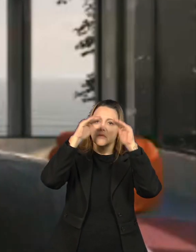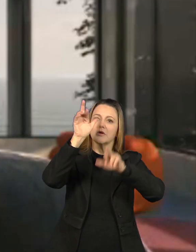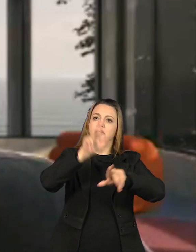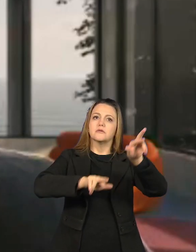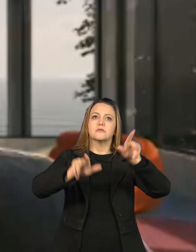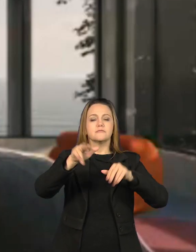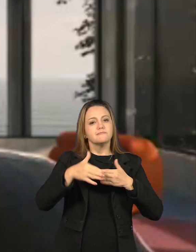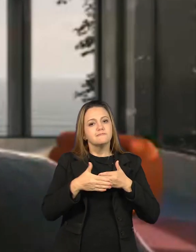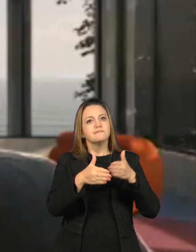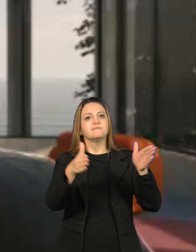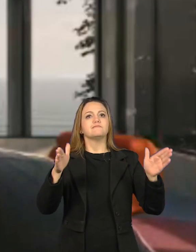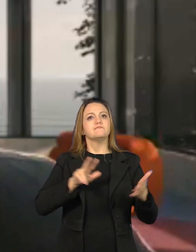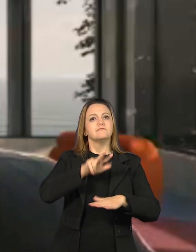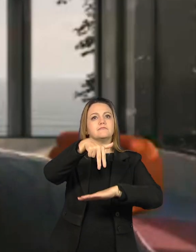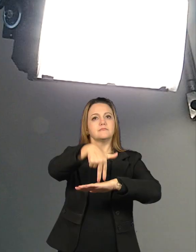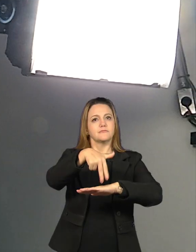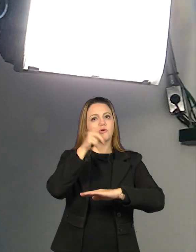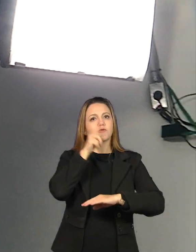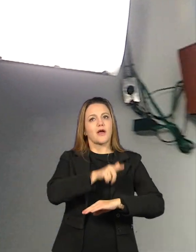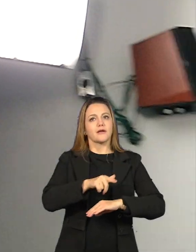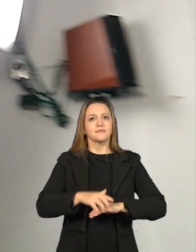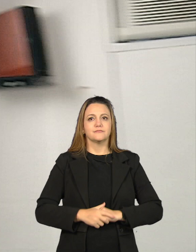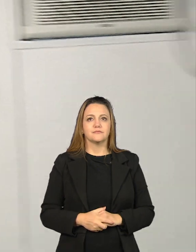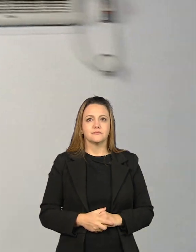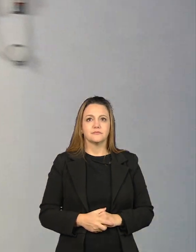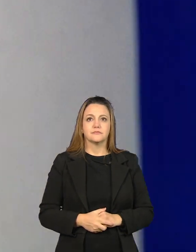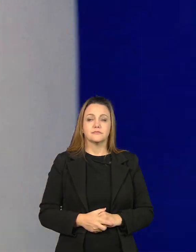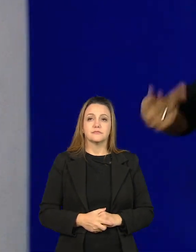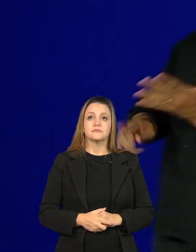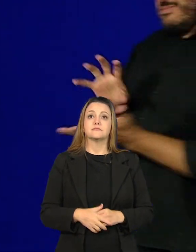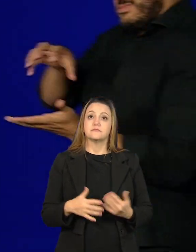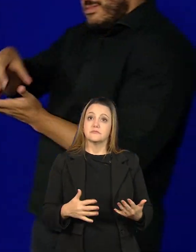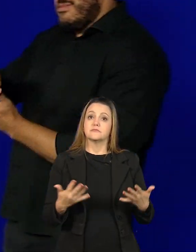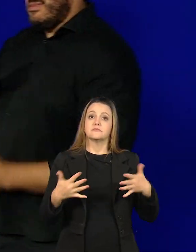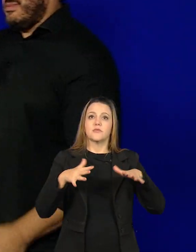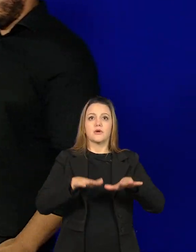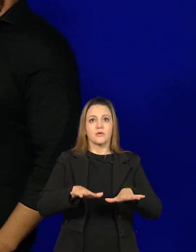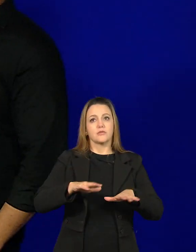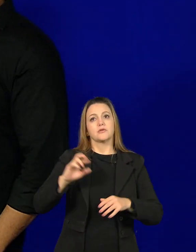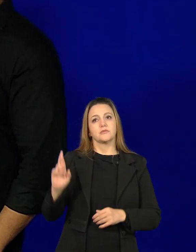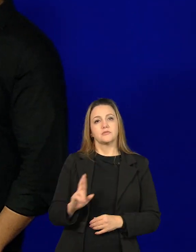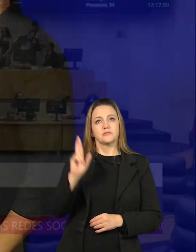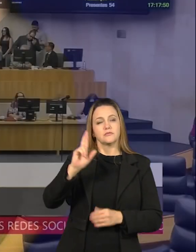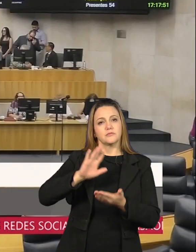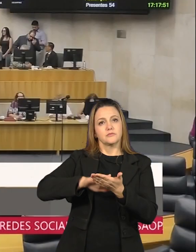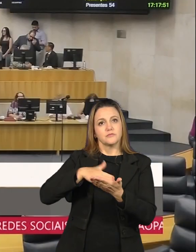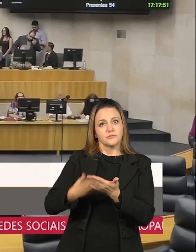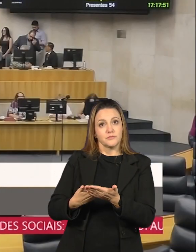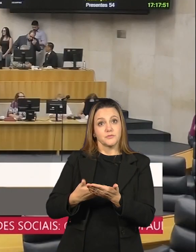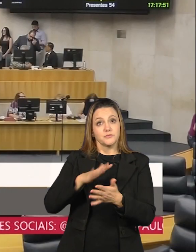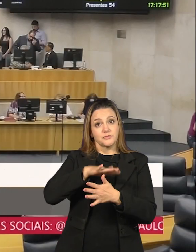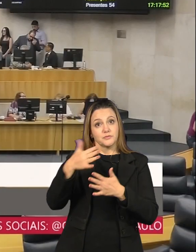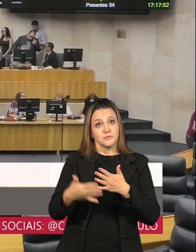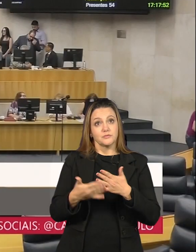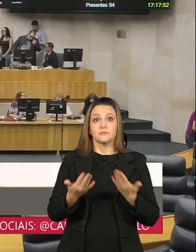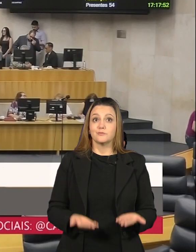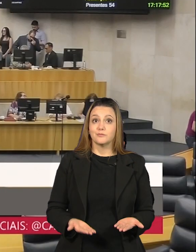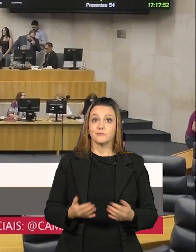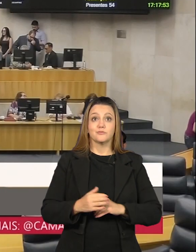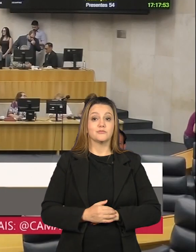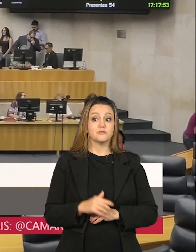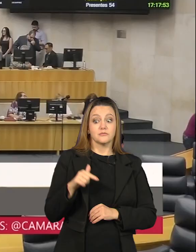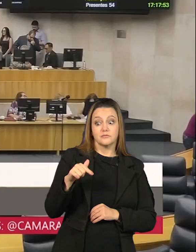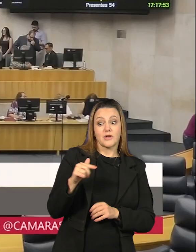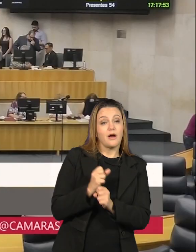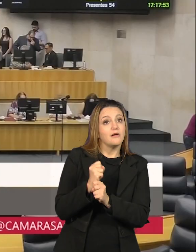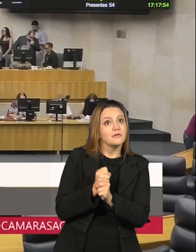vai abrir espaço para que todos tenham voz. E foi buscando fazer a inclusão que o Renato se tornou intérprete de Libras. É ele que